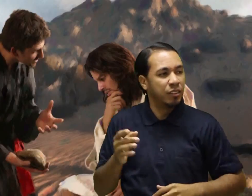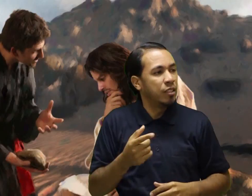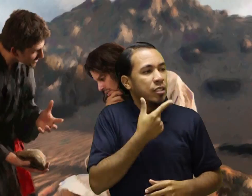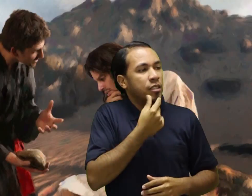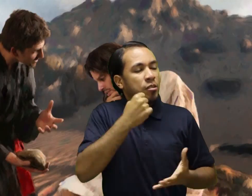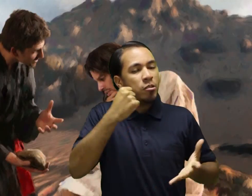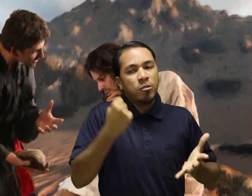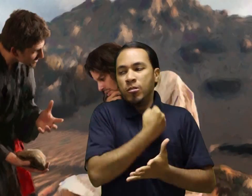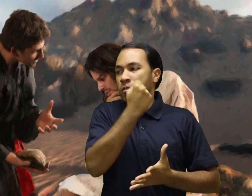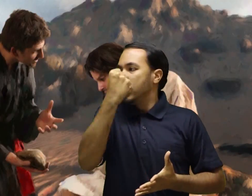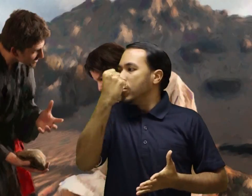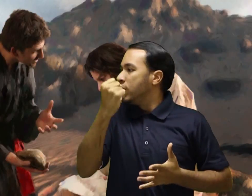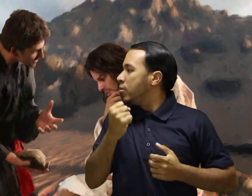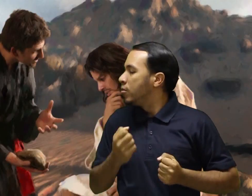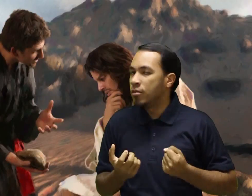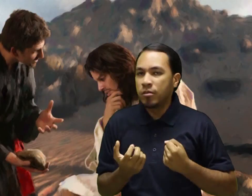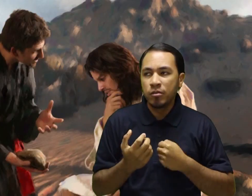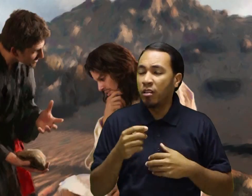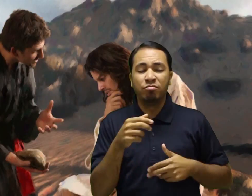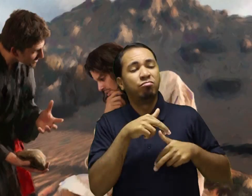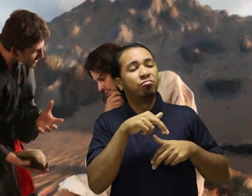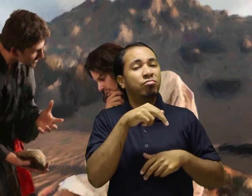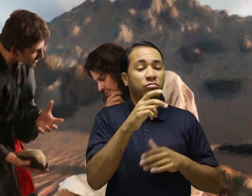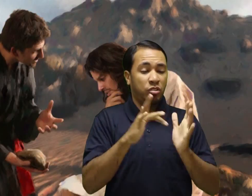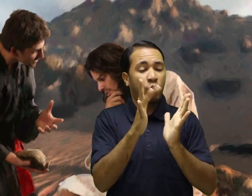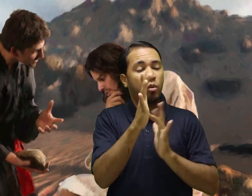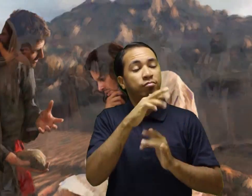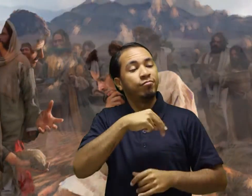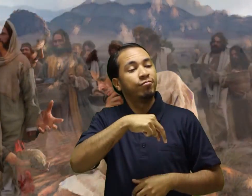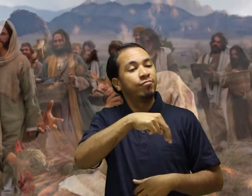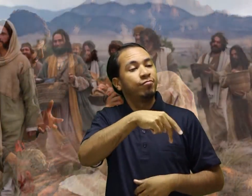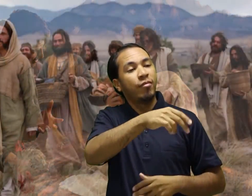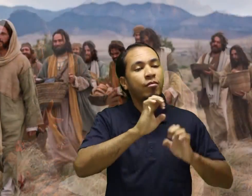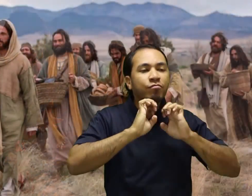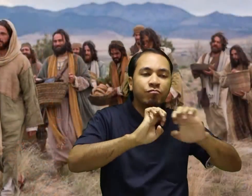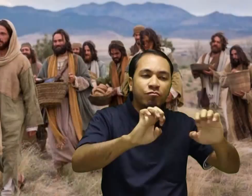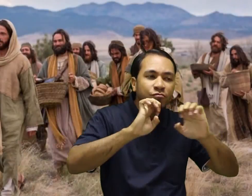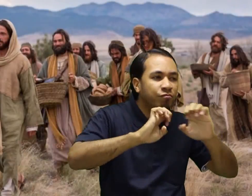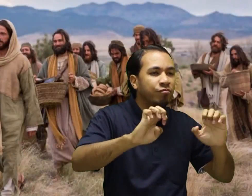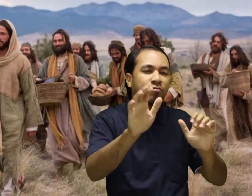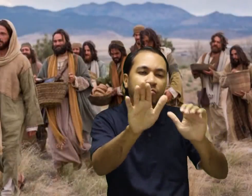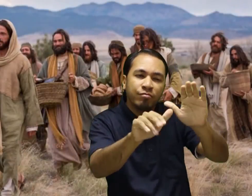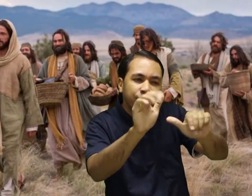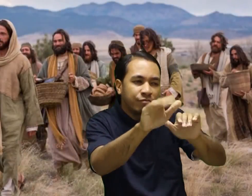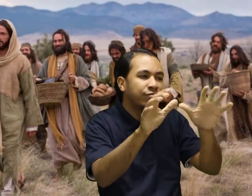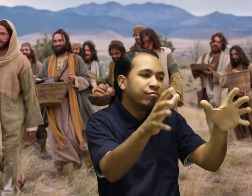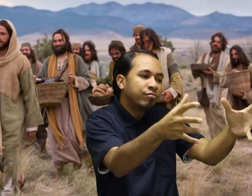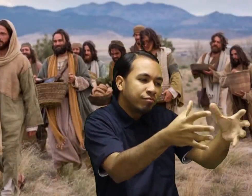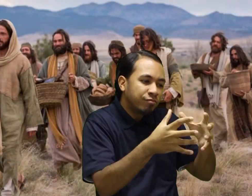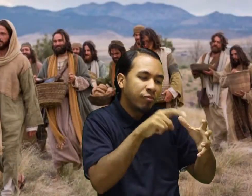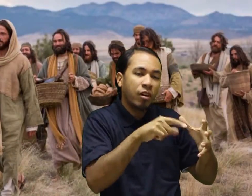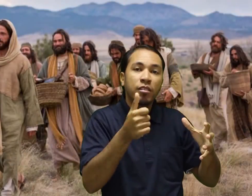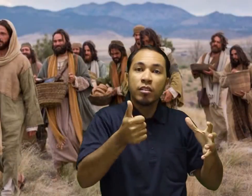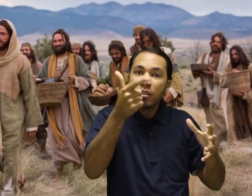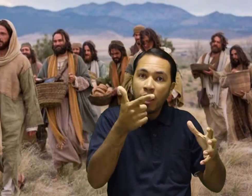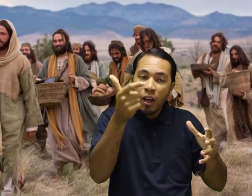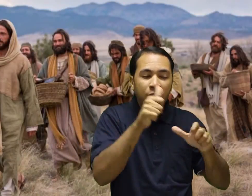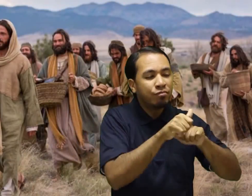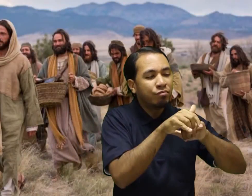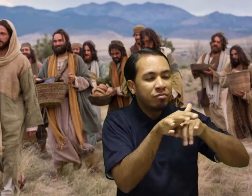Jesus resistiu à tentação e se afastou daquele anjo. Seguiu o seu caminho. Com sua equipe formada de